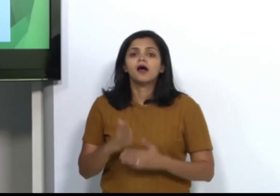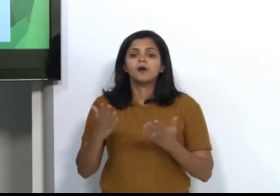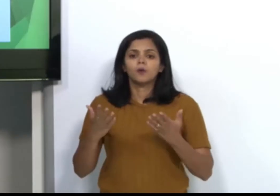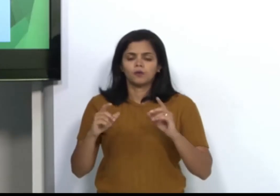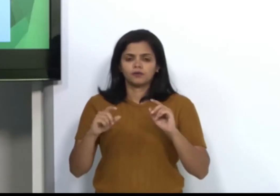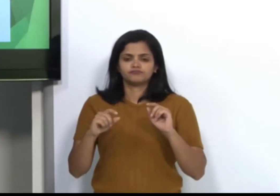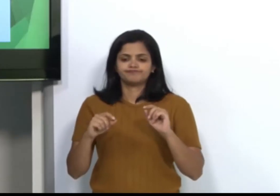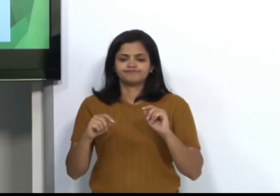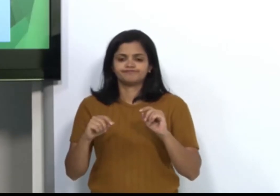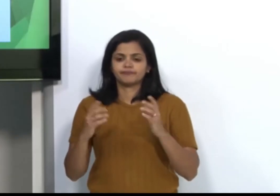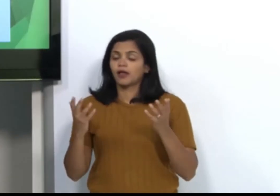Agora,